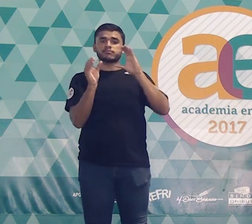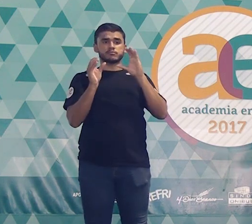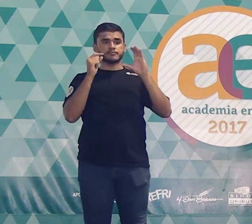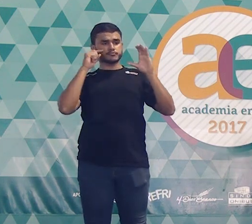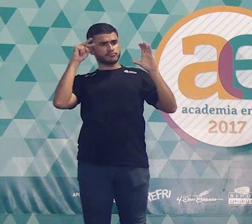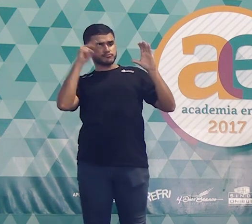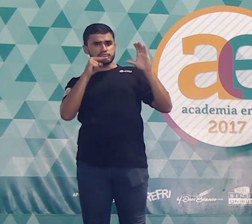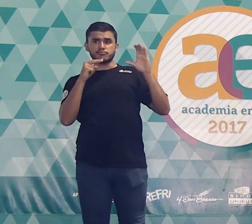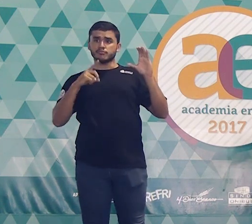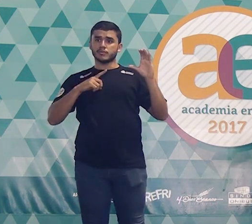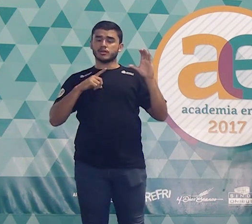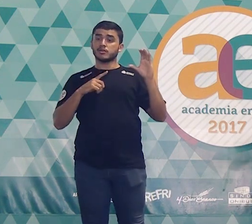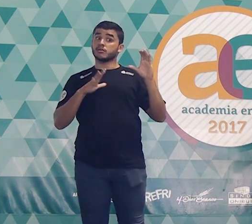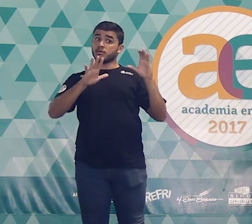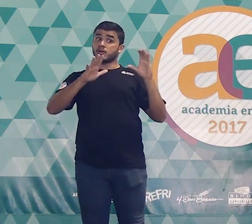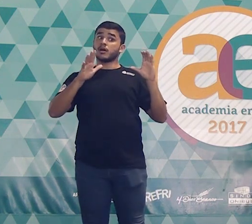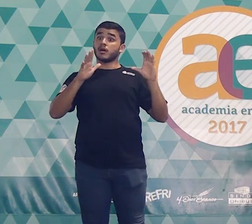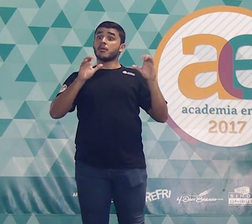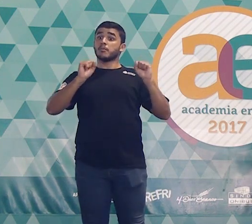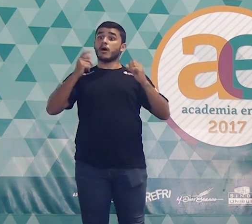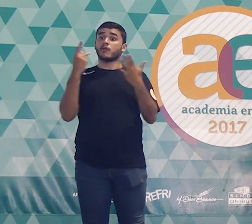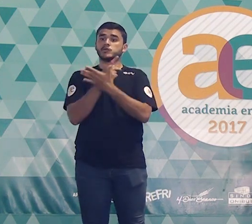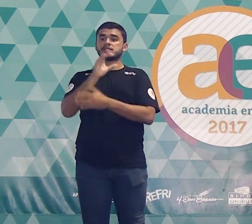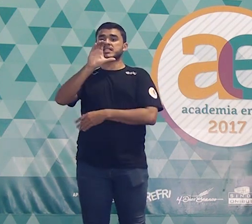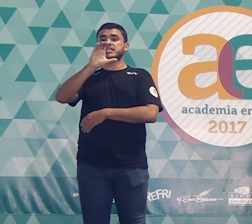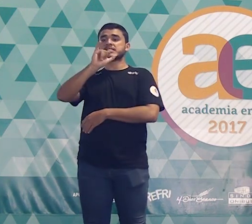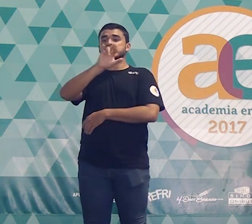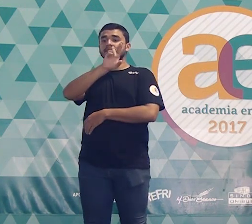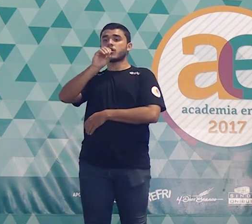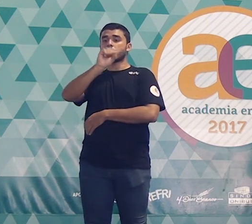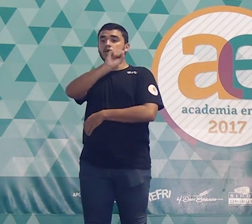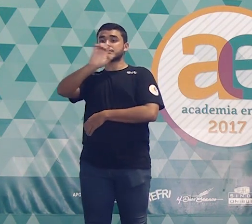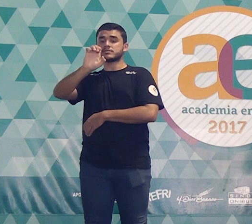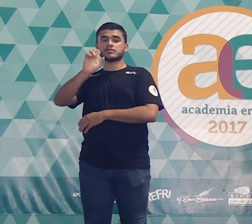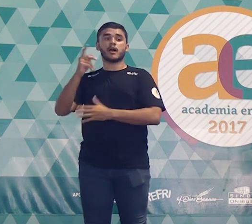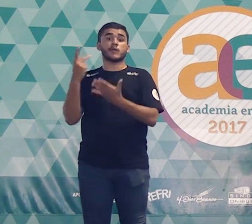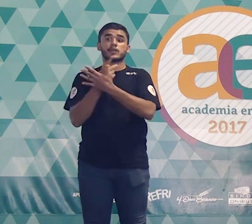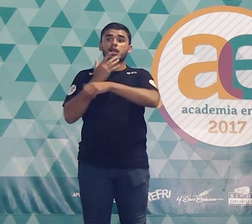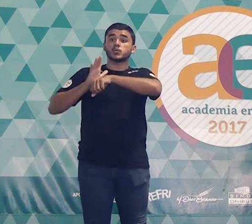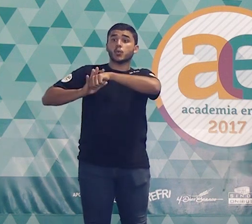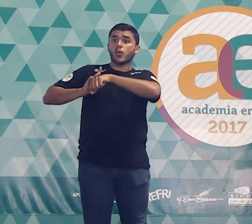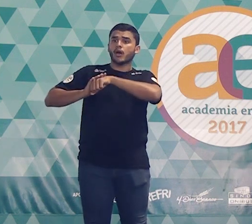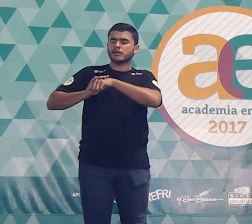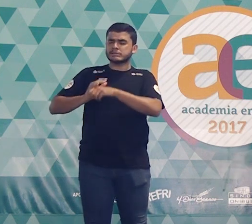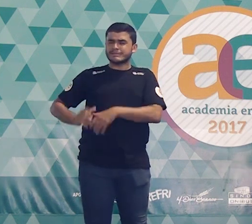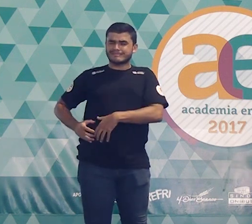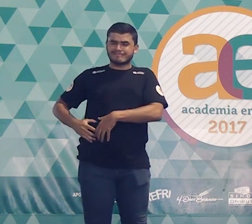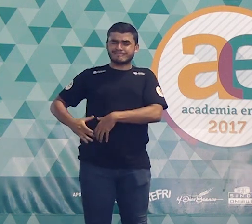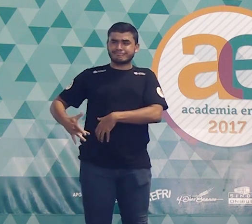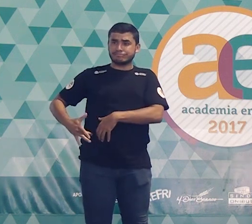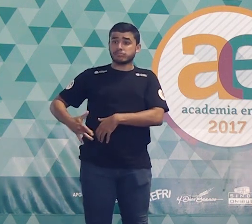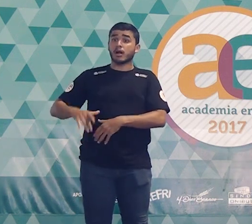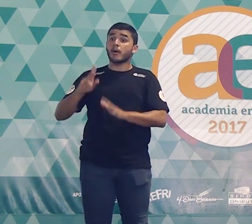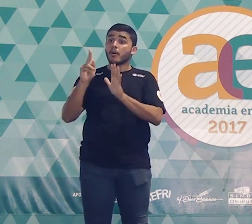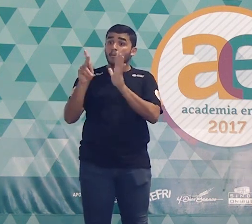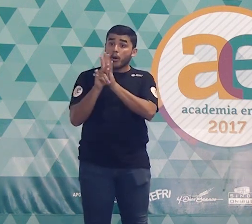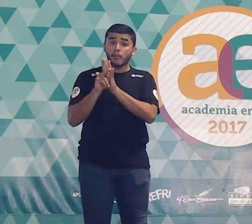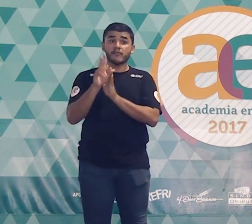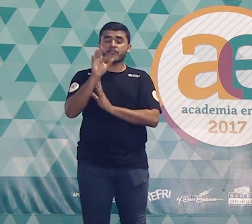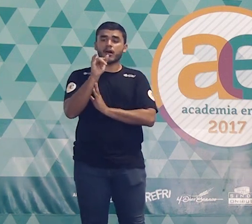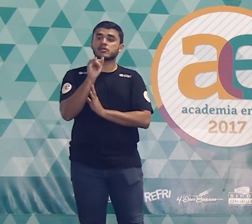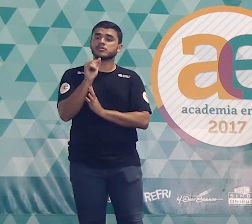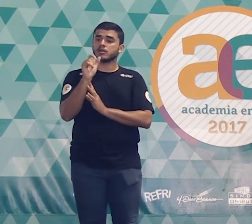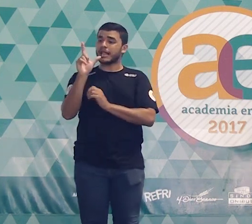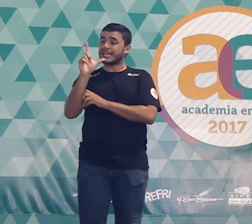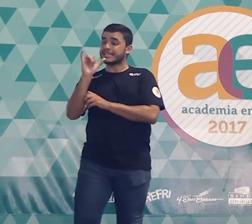fígado gorduroso? Que é quase uma pré-cirrose, hein, gente? É quase uma pré-cirrose. Por quê? Porque se ela aumentou o LIS, ela aumentou a